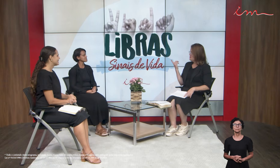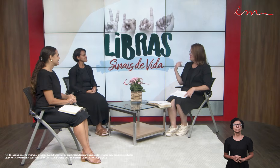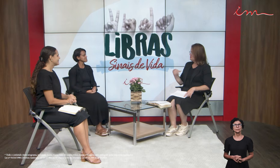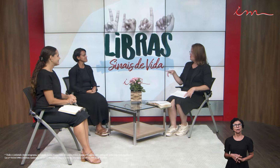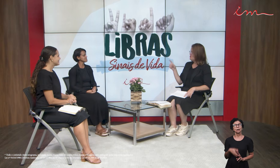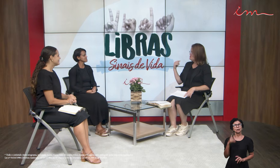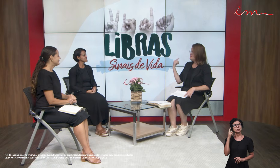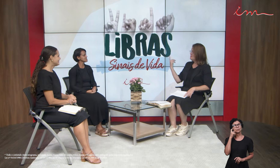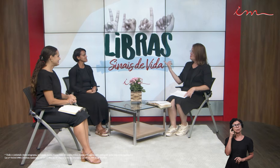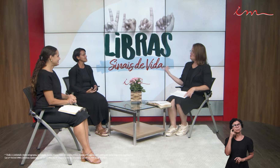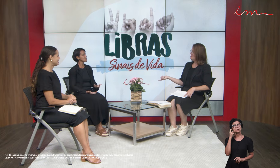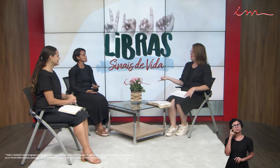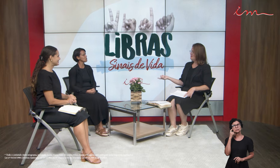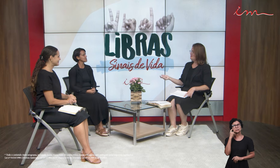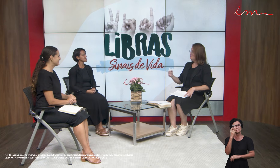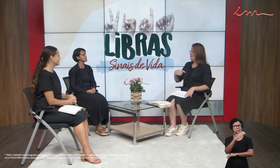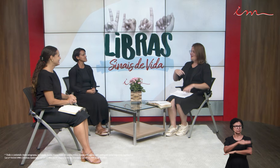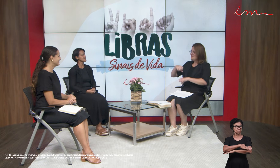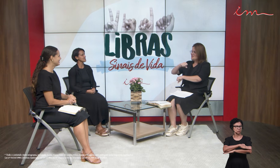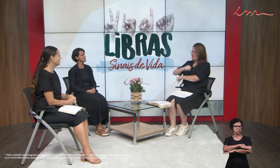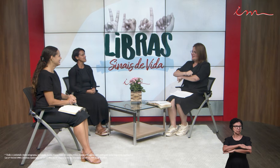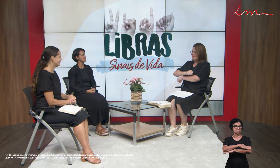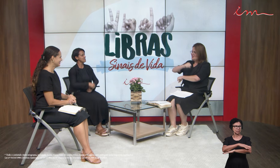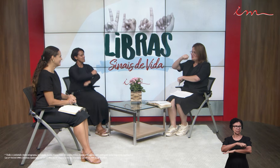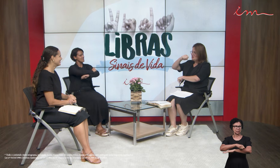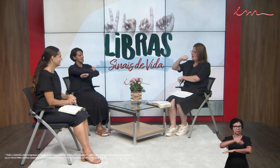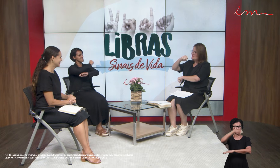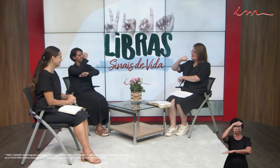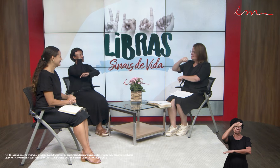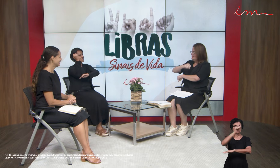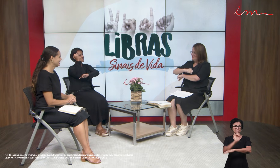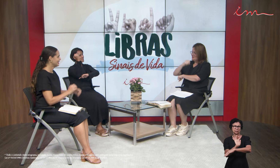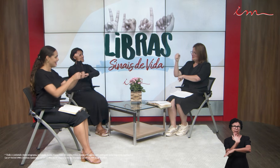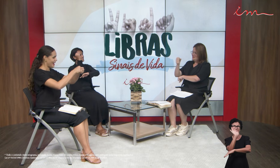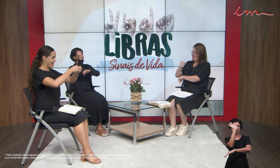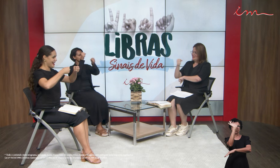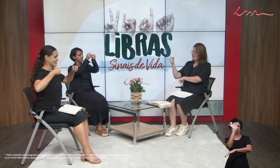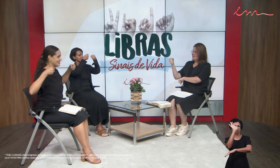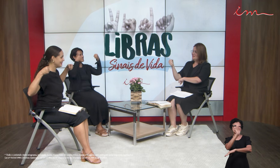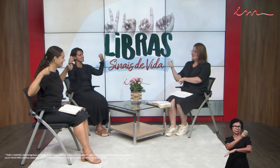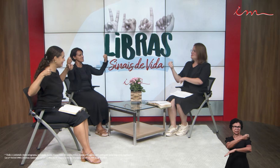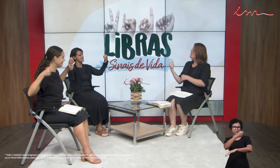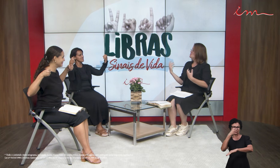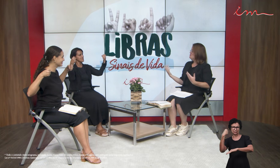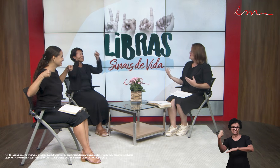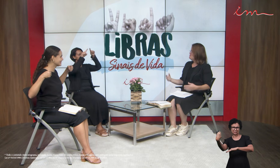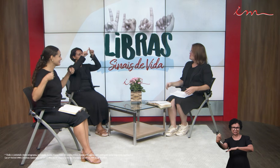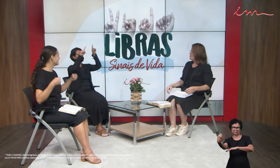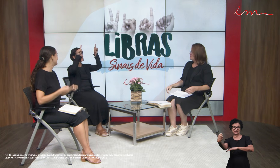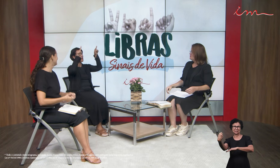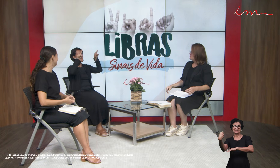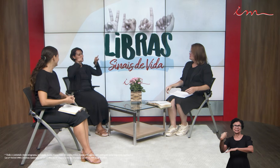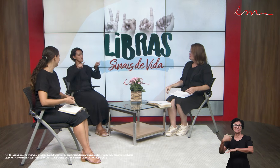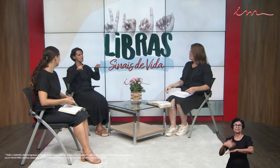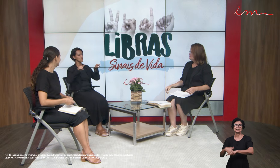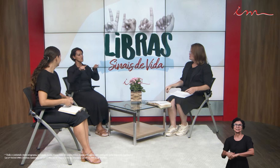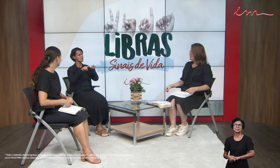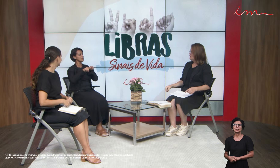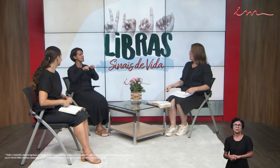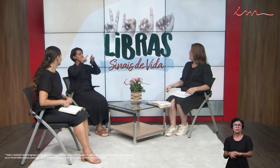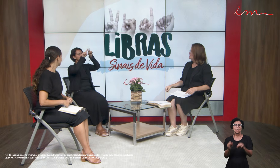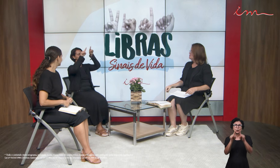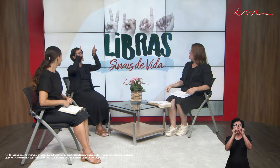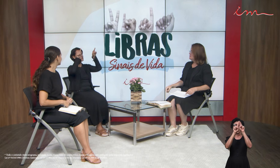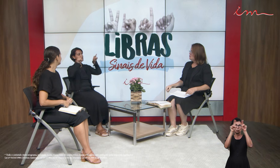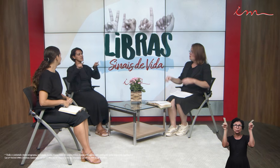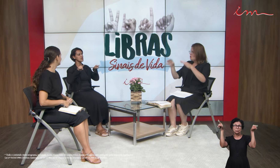janela, fiquei pensando agora, como seria a E agora, janela? como que era essa janela? Essa janela a gente abre assim, né? assim, Será assim. que era assim? Ou será que era só Um